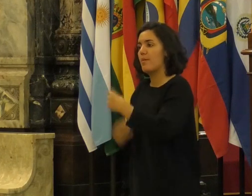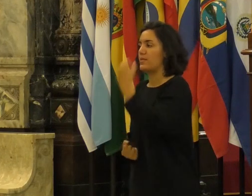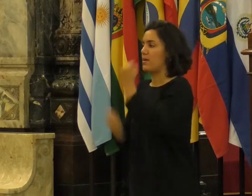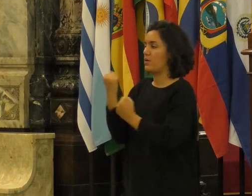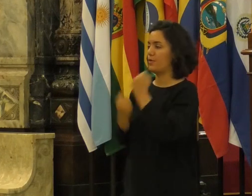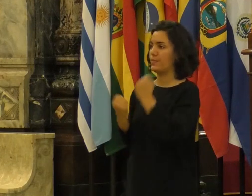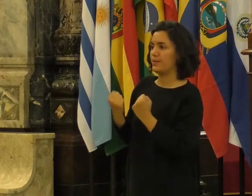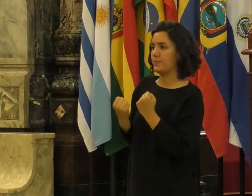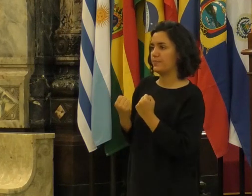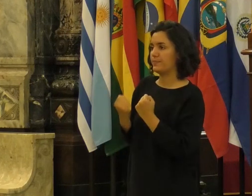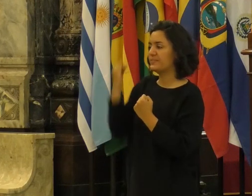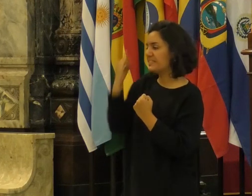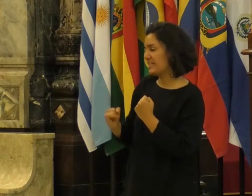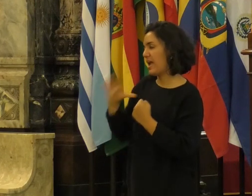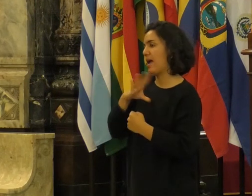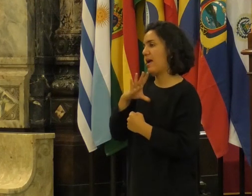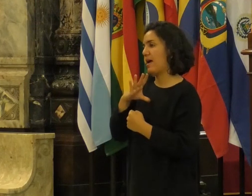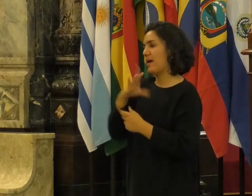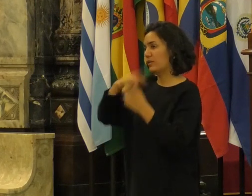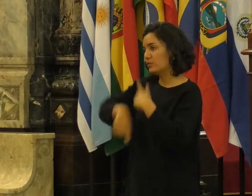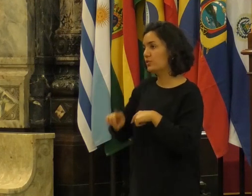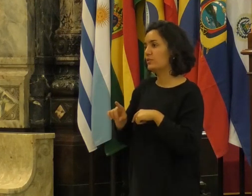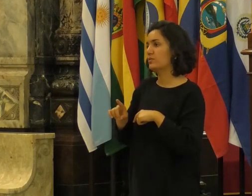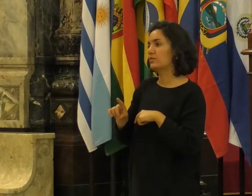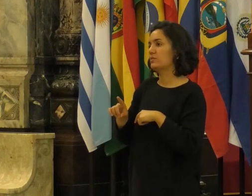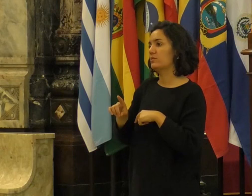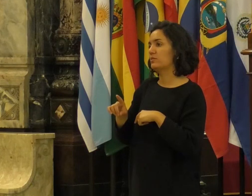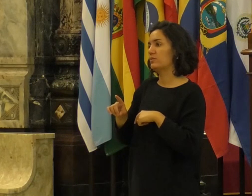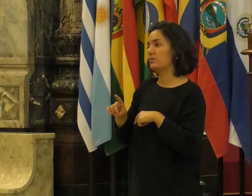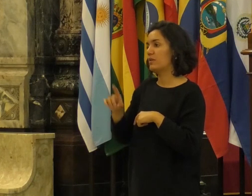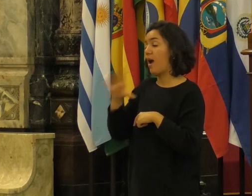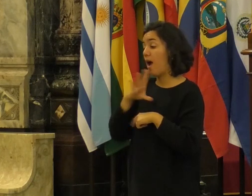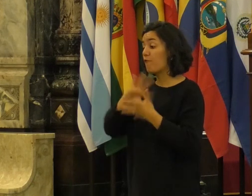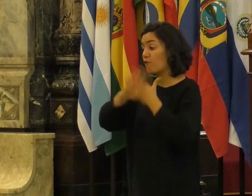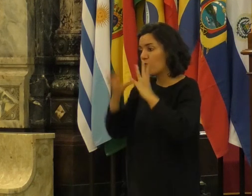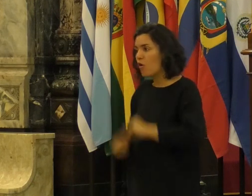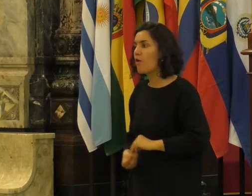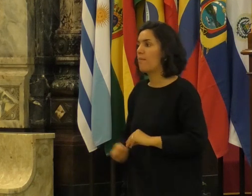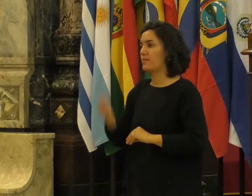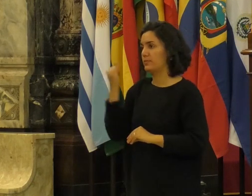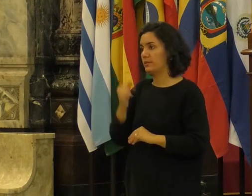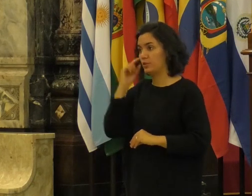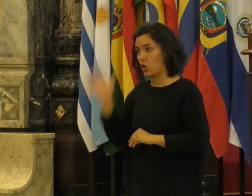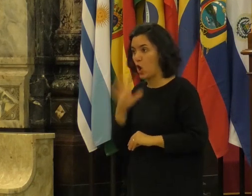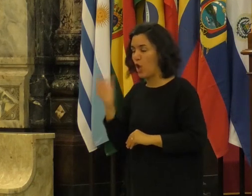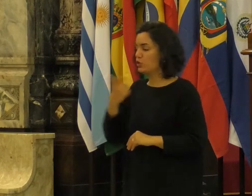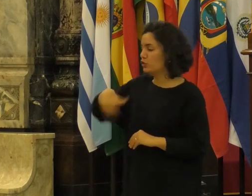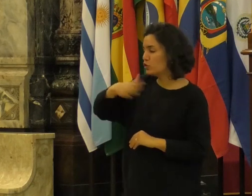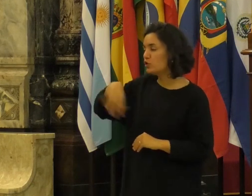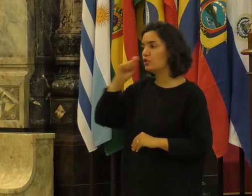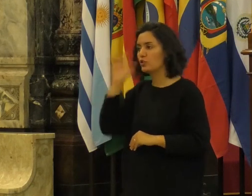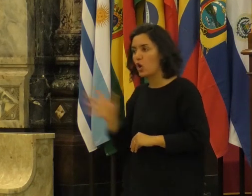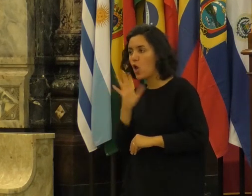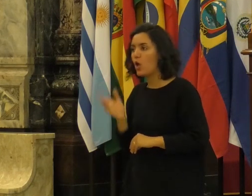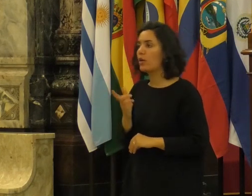la economía. Pero sí tienen muchos mediatizadores que son psicológicos, sociopsicológicos,